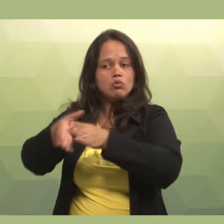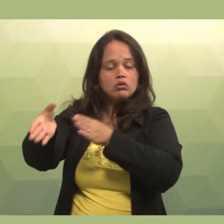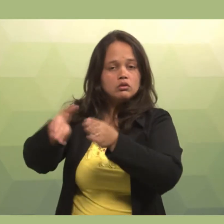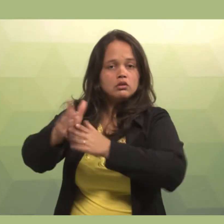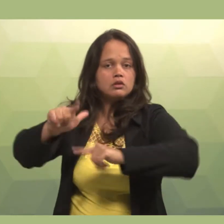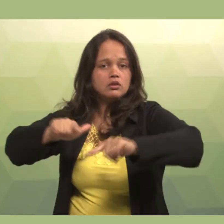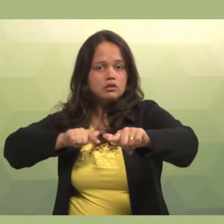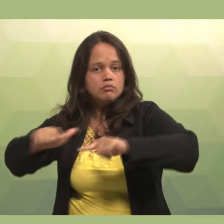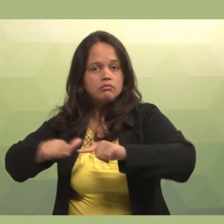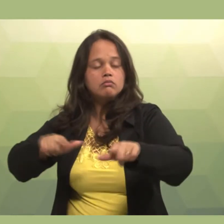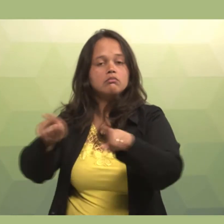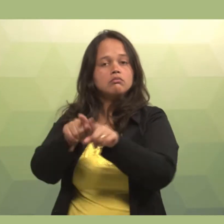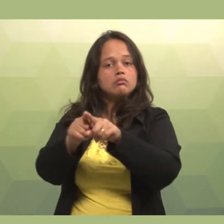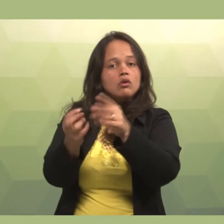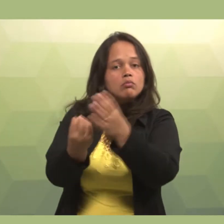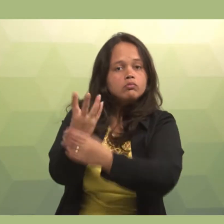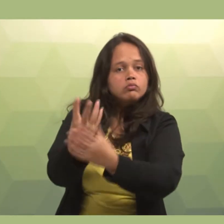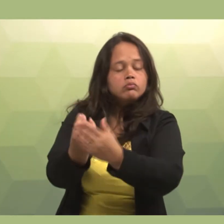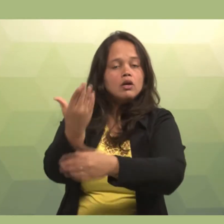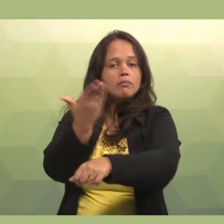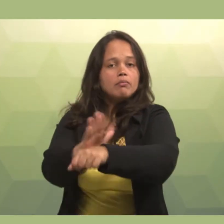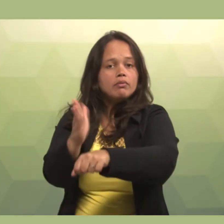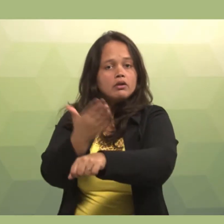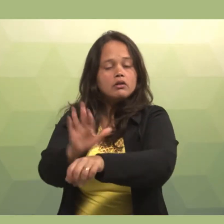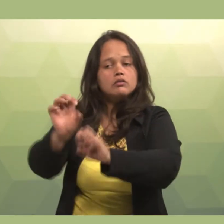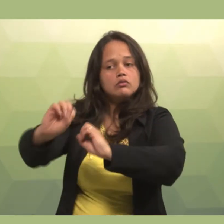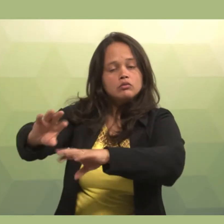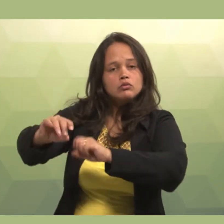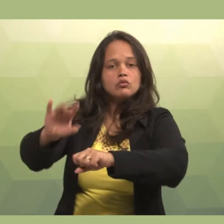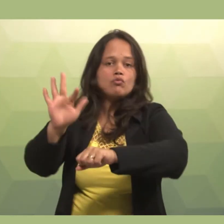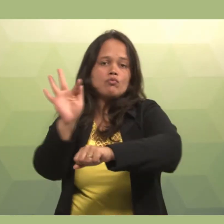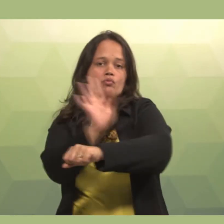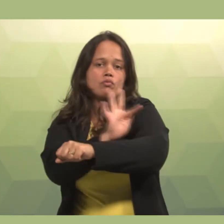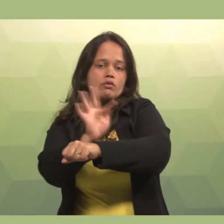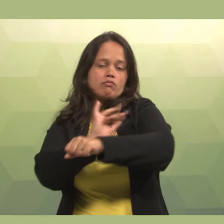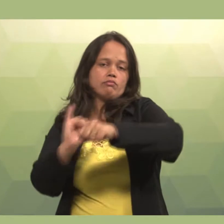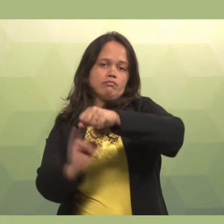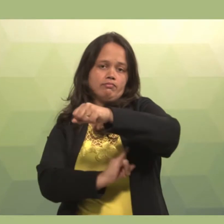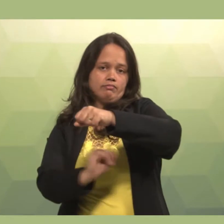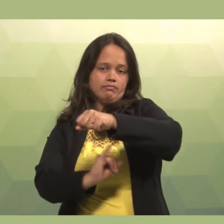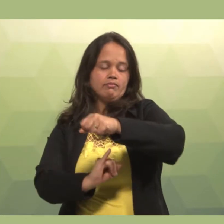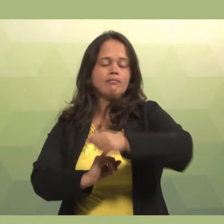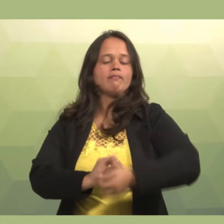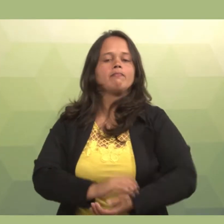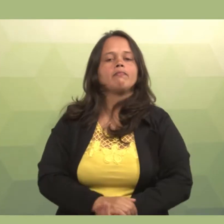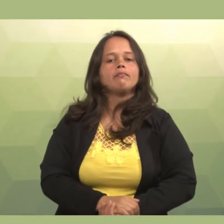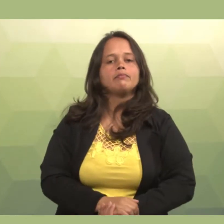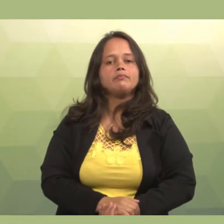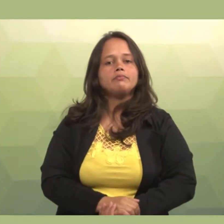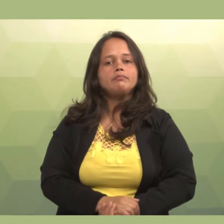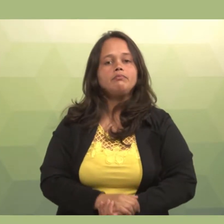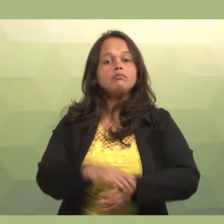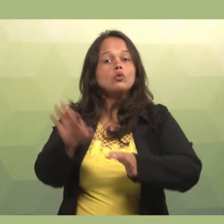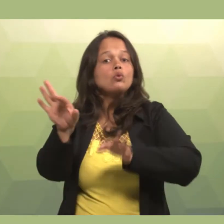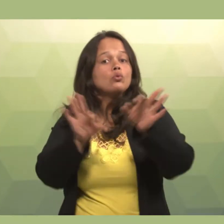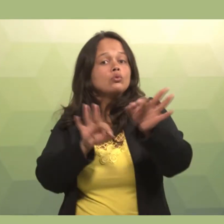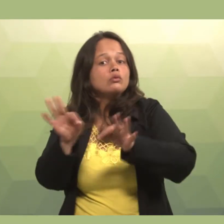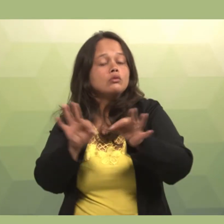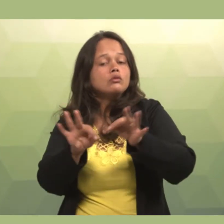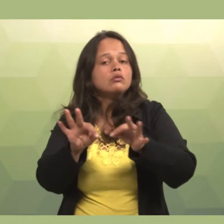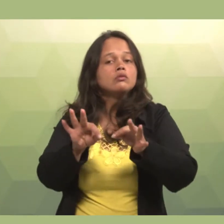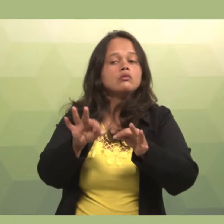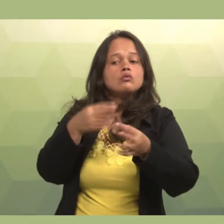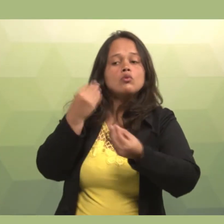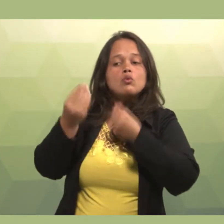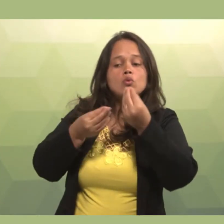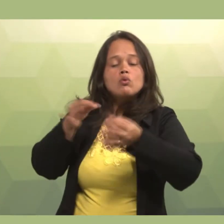educativas formais e não formais. Na organização da proposta curricular, é preciso assegurar